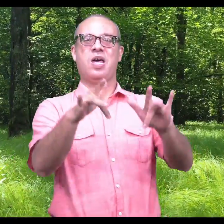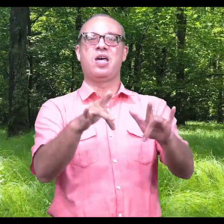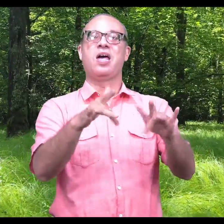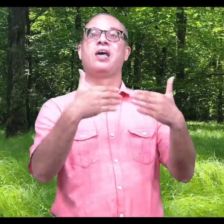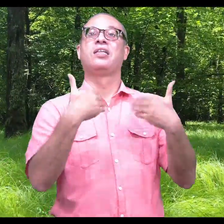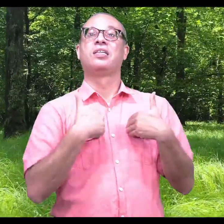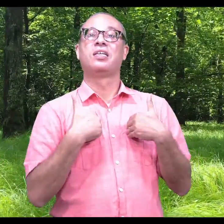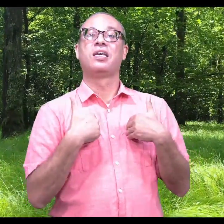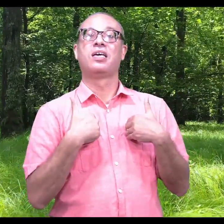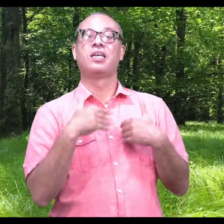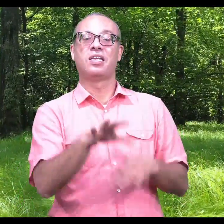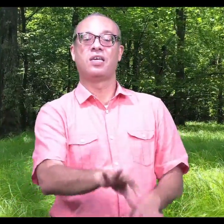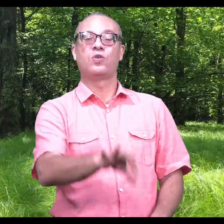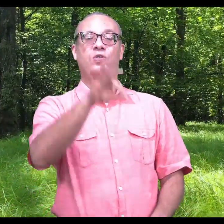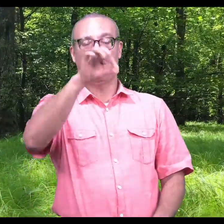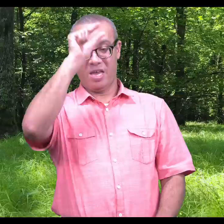hallar gracia para el socorro